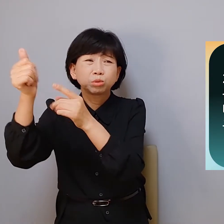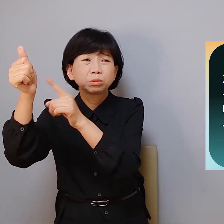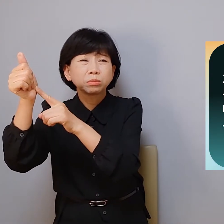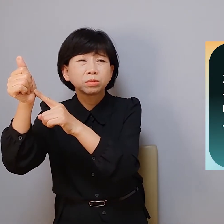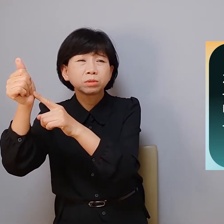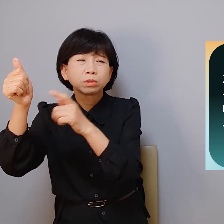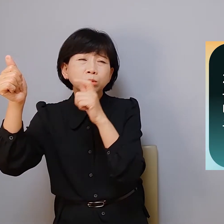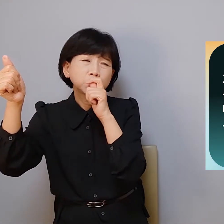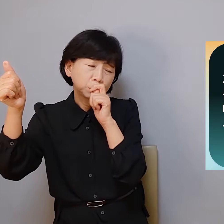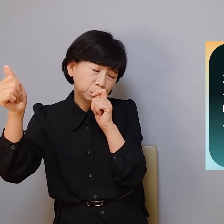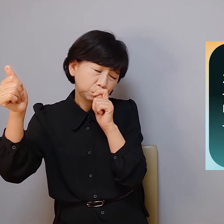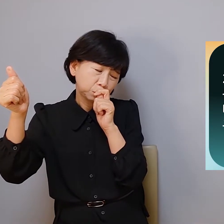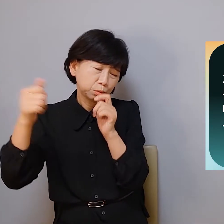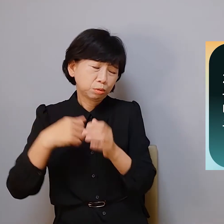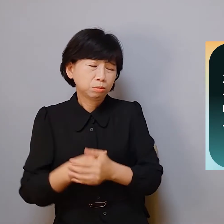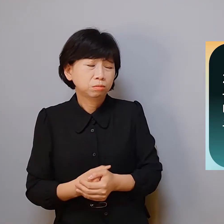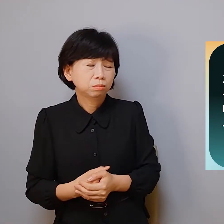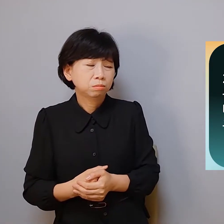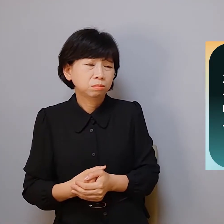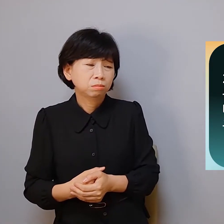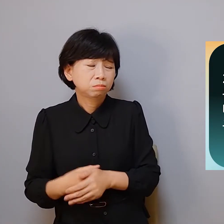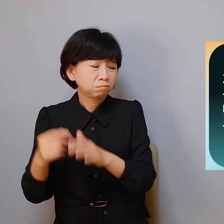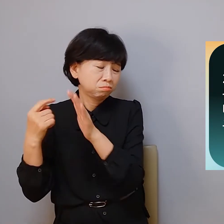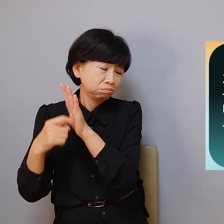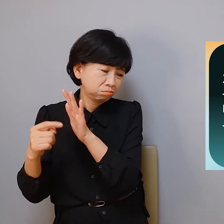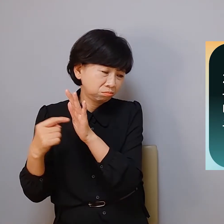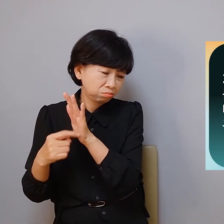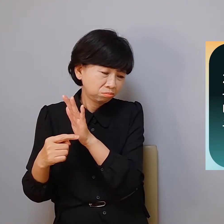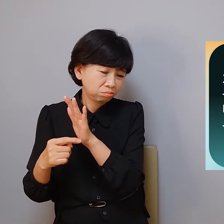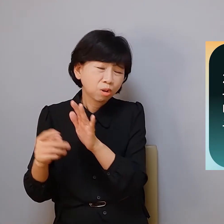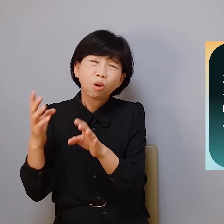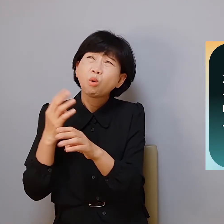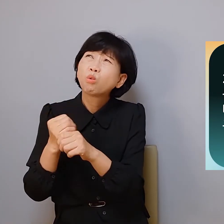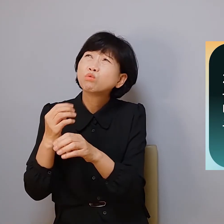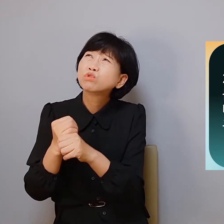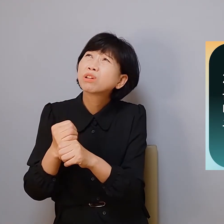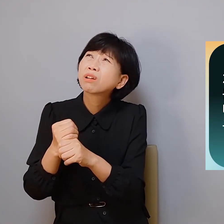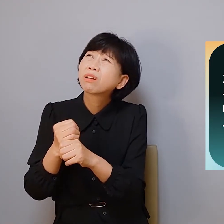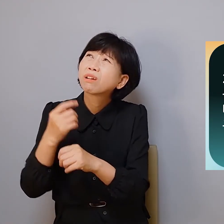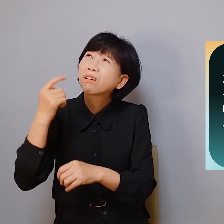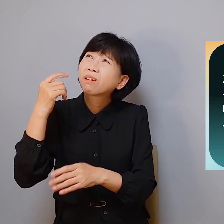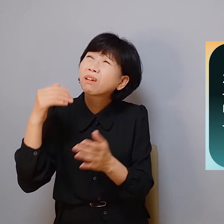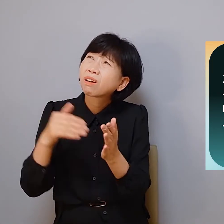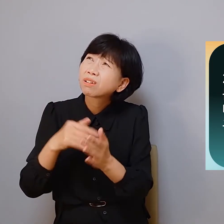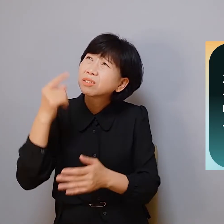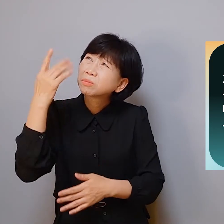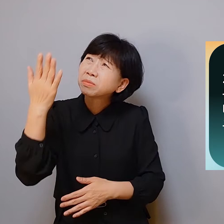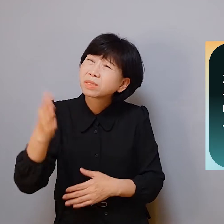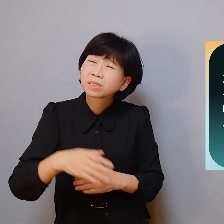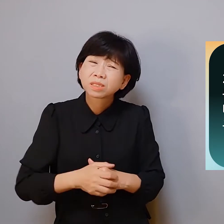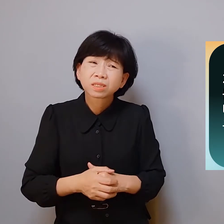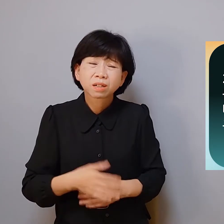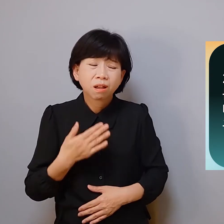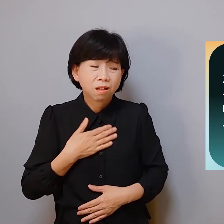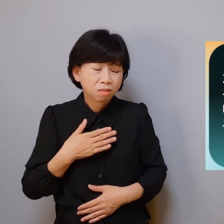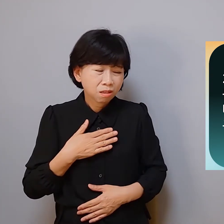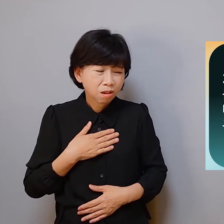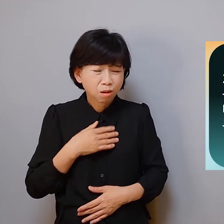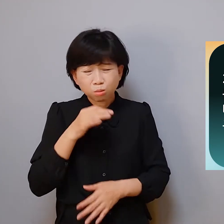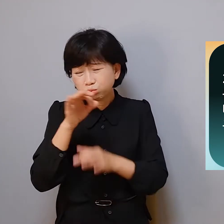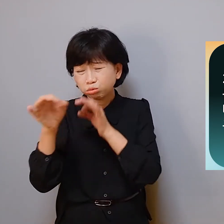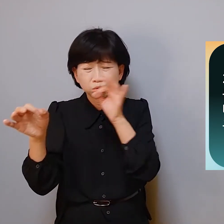하세요? 침묵하시는 거예요. 듣지 않으시니 어느 때까지리까 내가 강포로